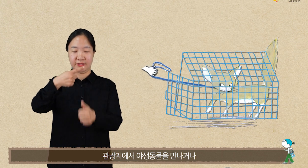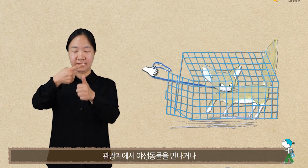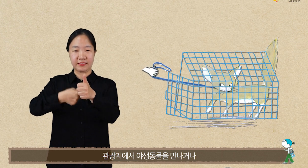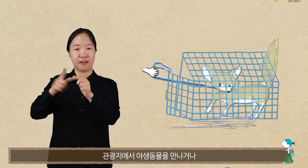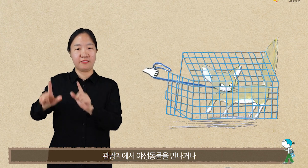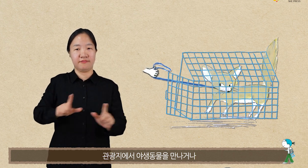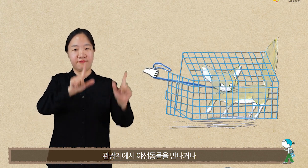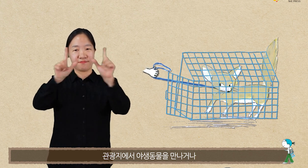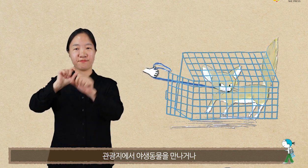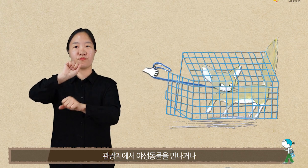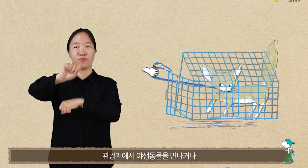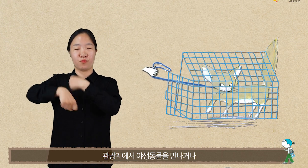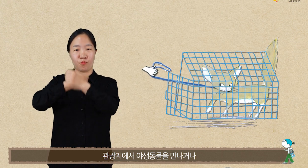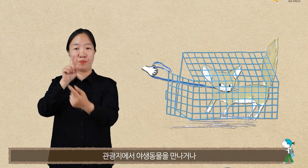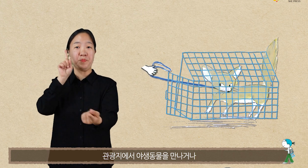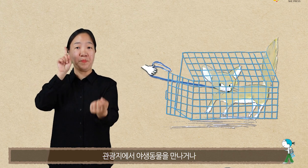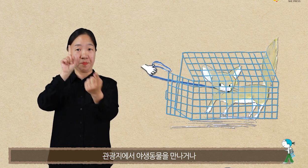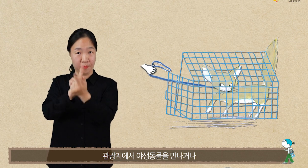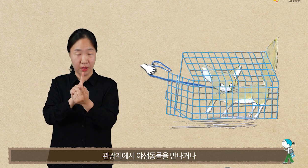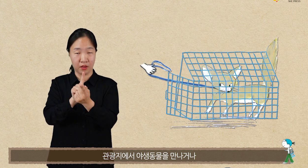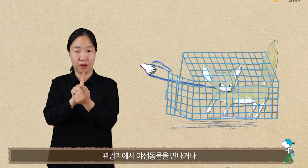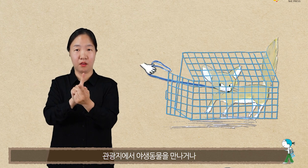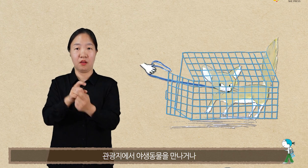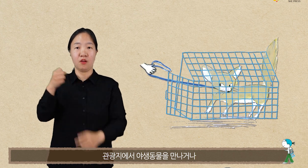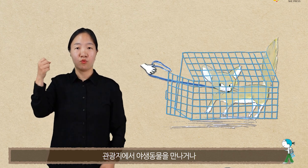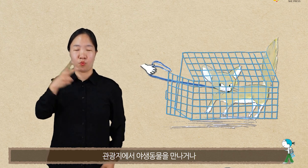관광지에서 야생동물을 만나거나